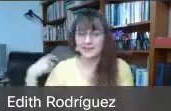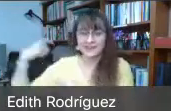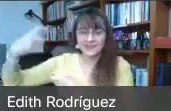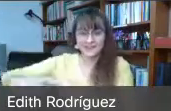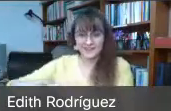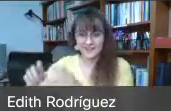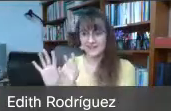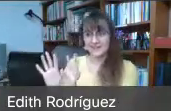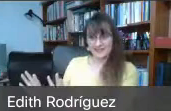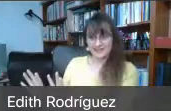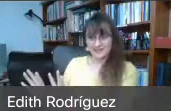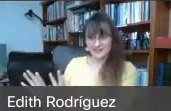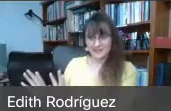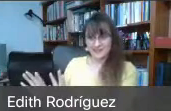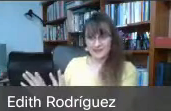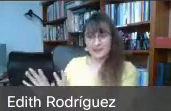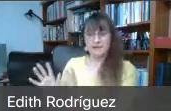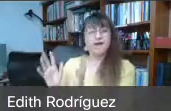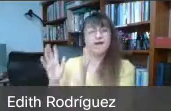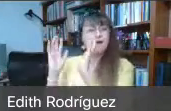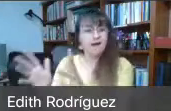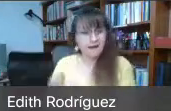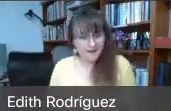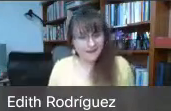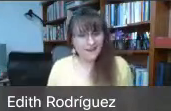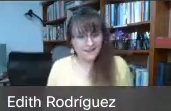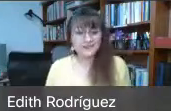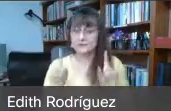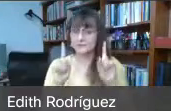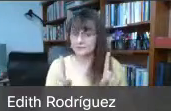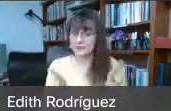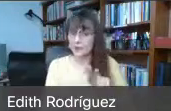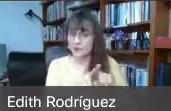hablando en su comunidad y la segunda lengua es el español.